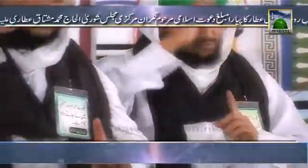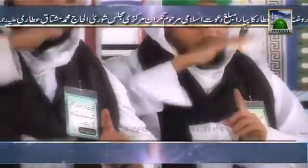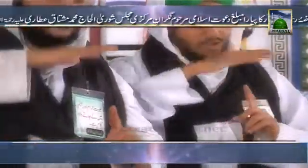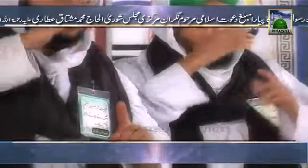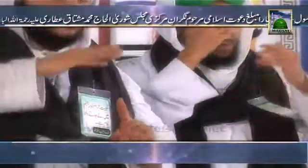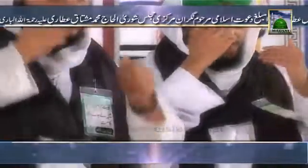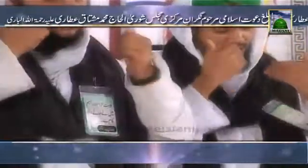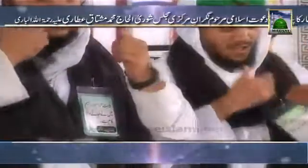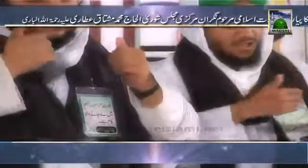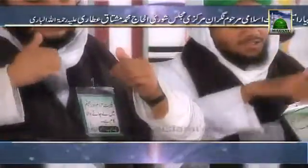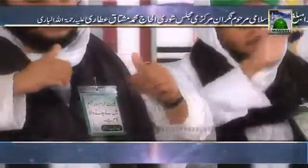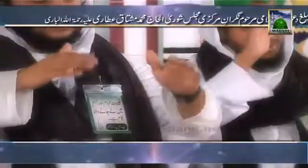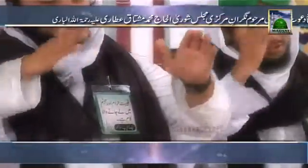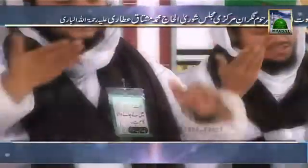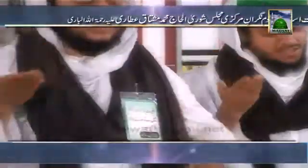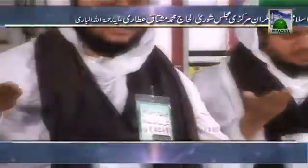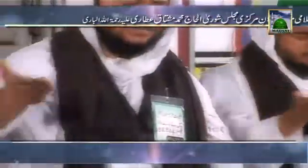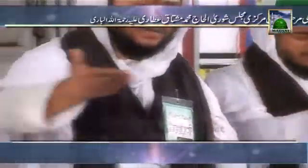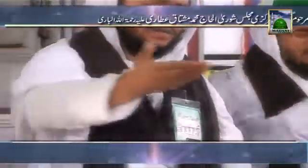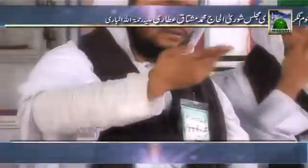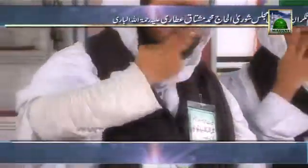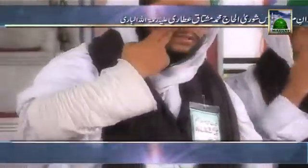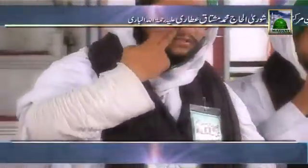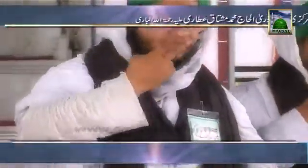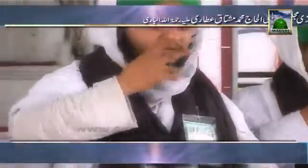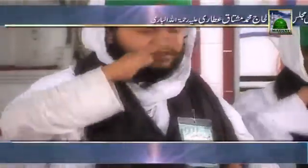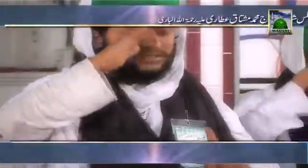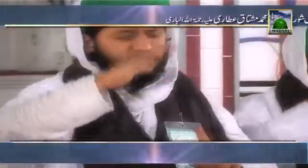کرم فرمائی، جس پر